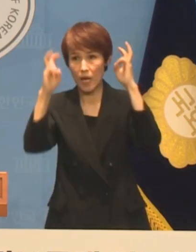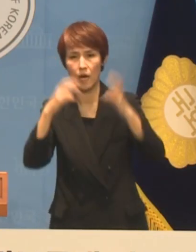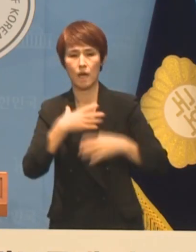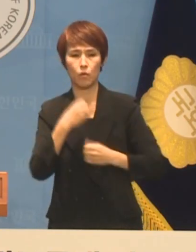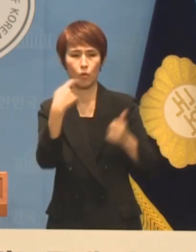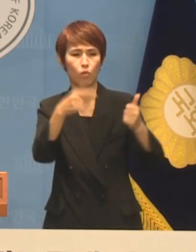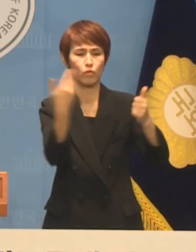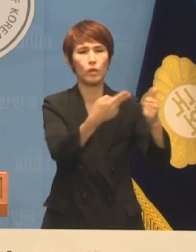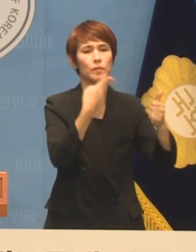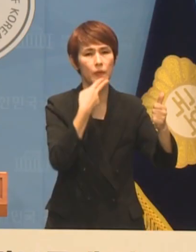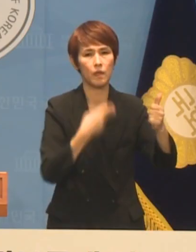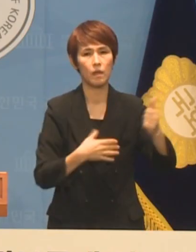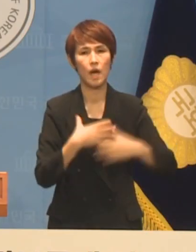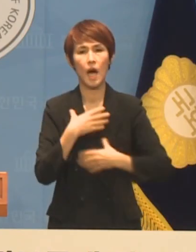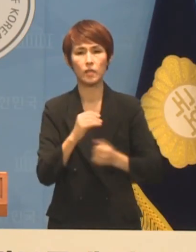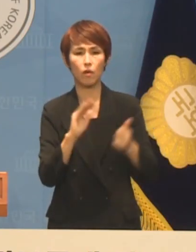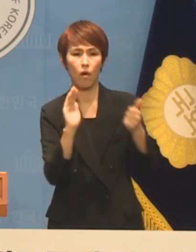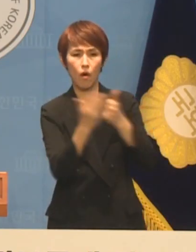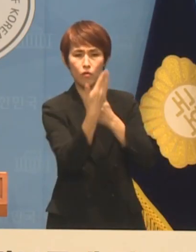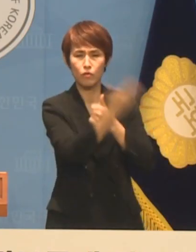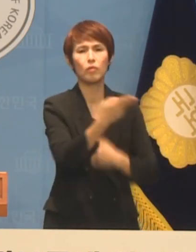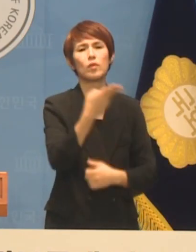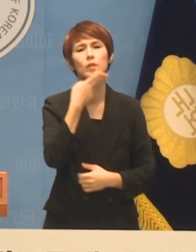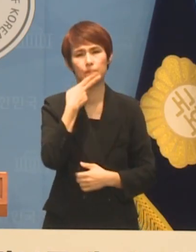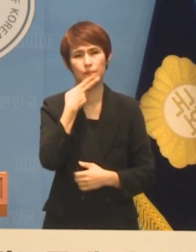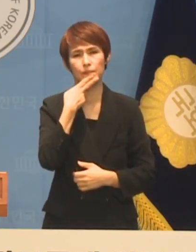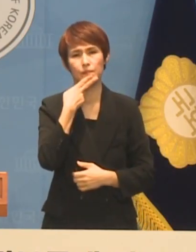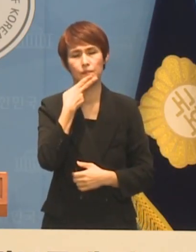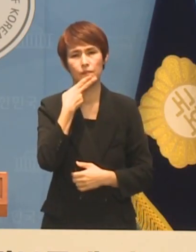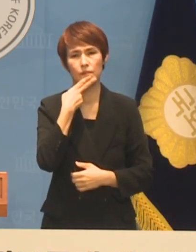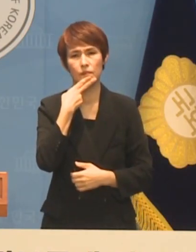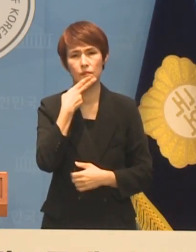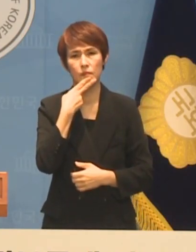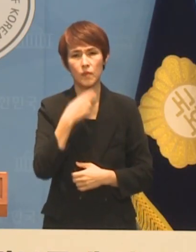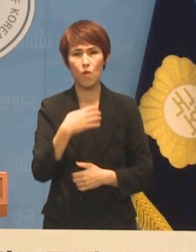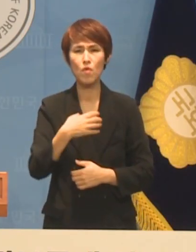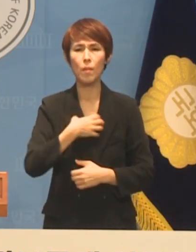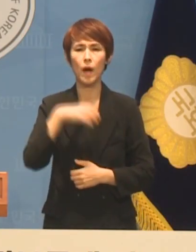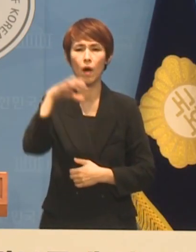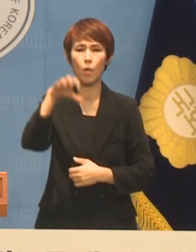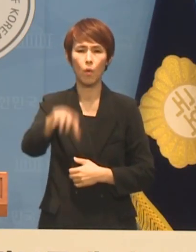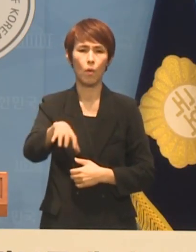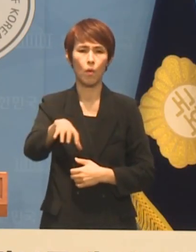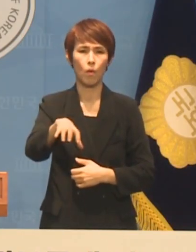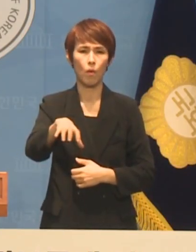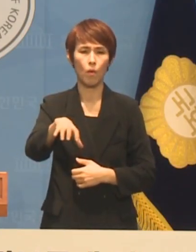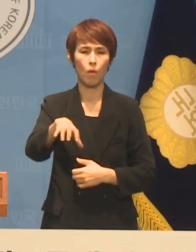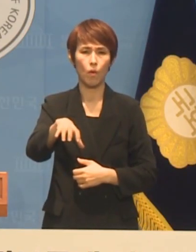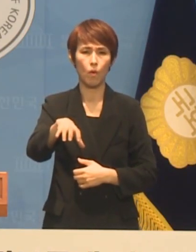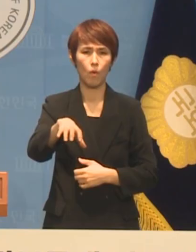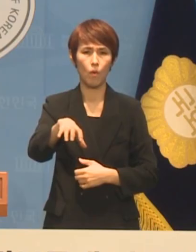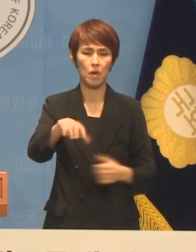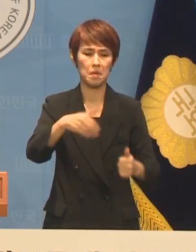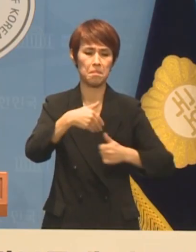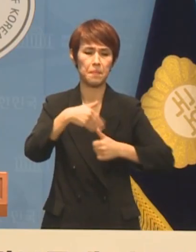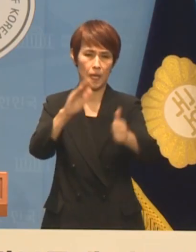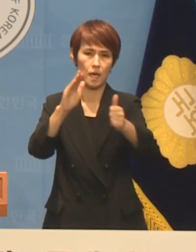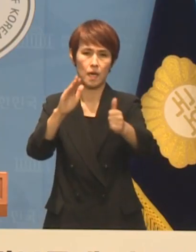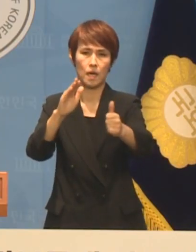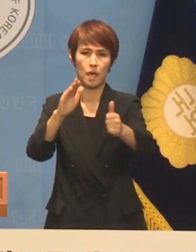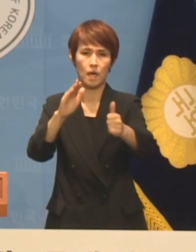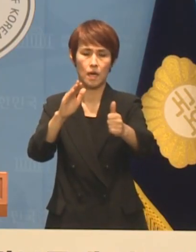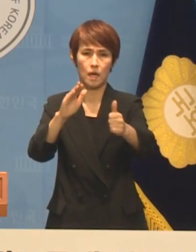없었고 안전장비도 지급받지 못한 채 위험한 현장에 회사가 혼자 떠민